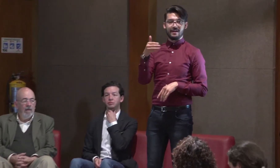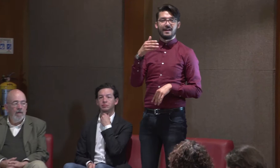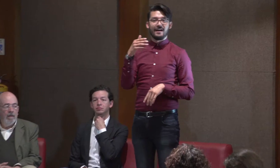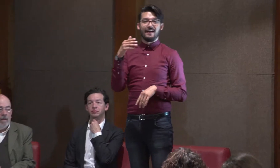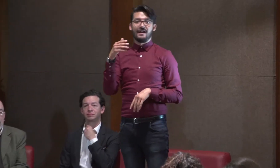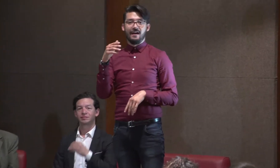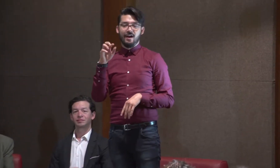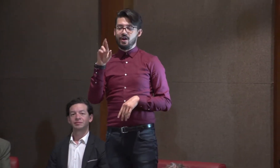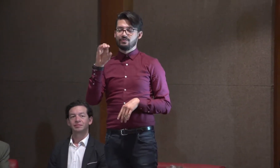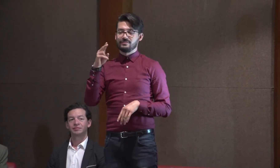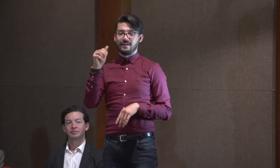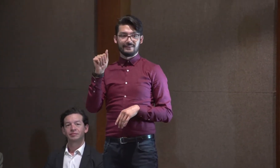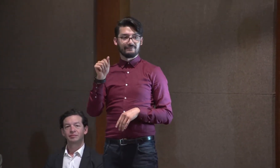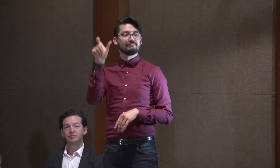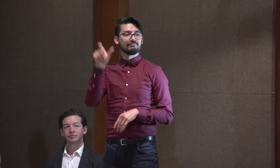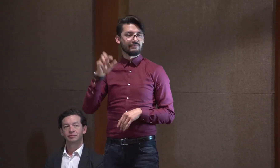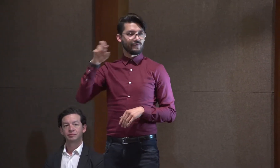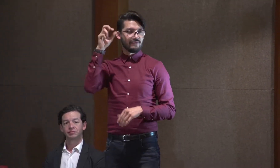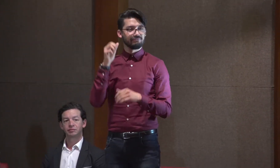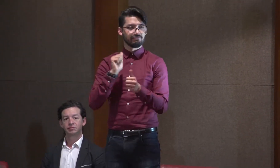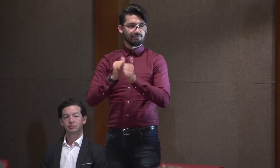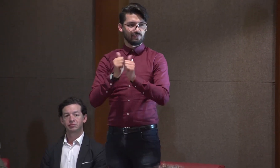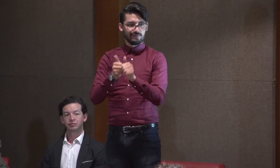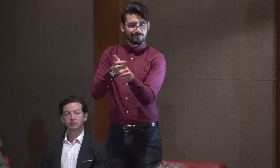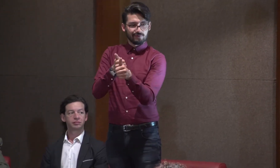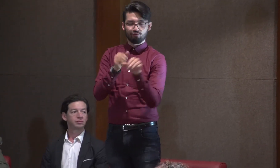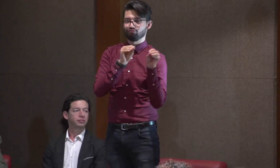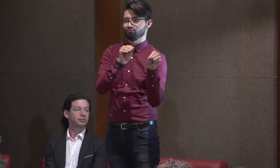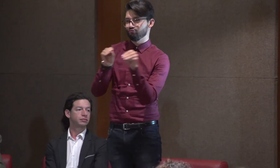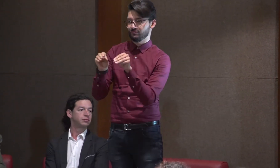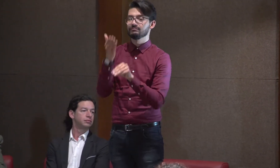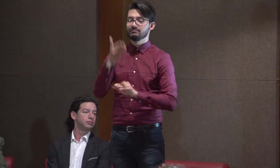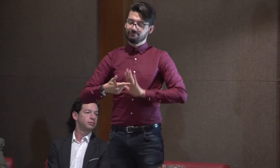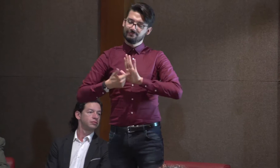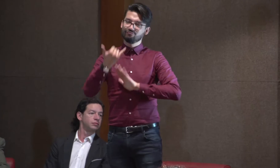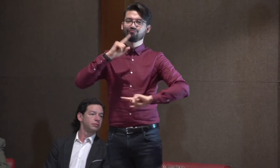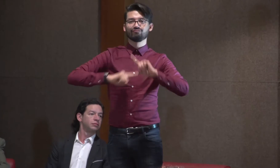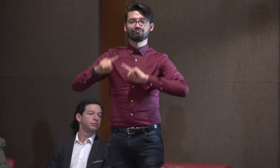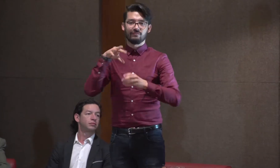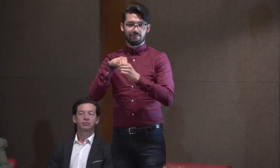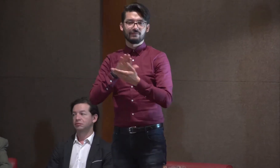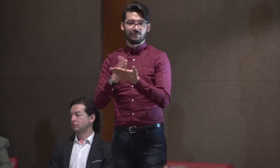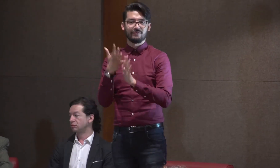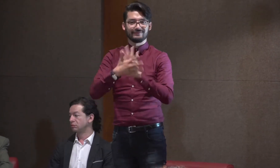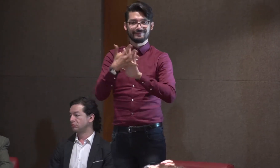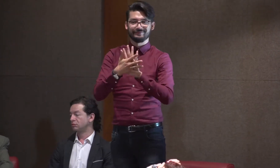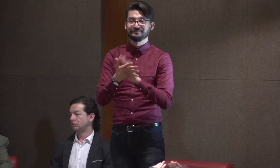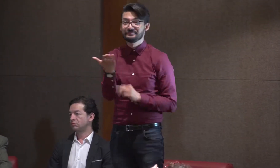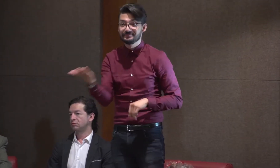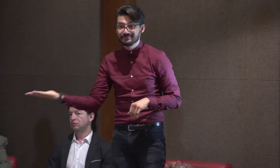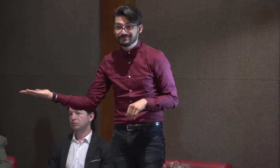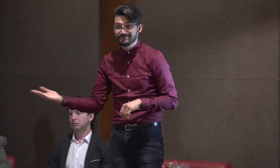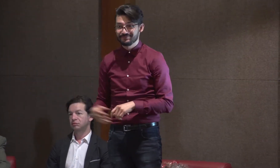Por último, invitamos a Juliana Rocha. Juliana Rocha es tecnóloga en entrenamiento deportivo